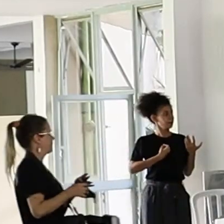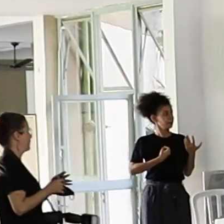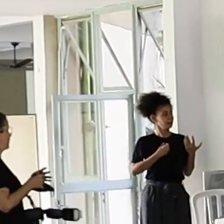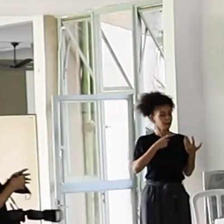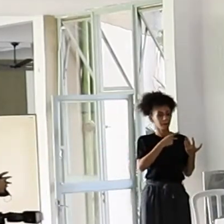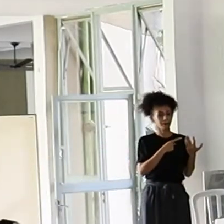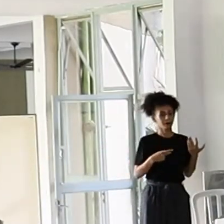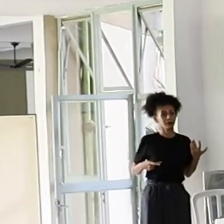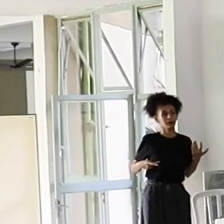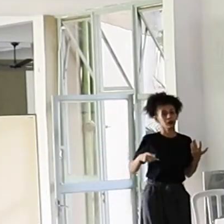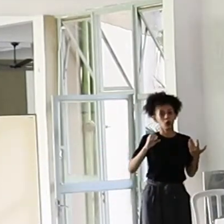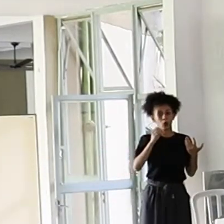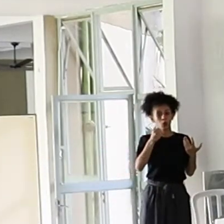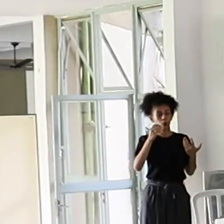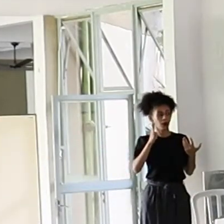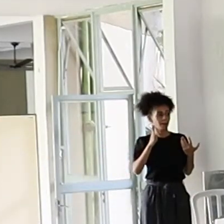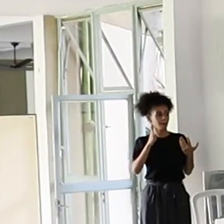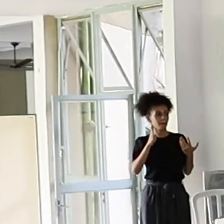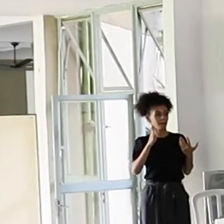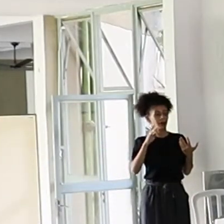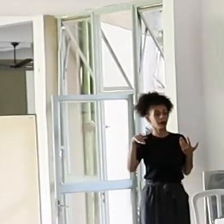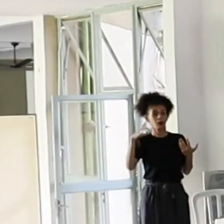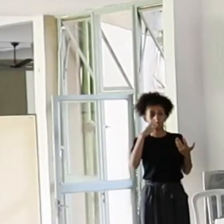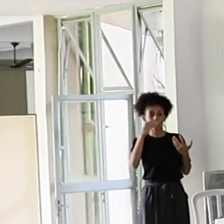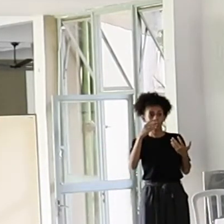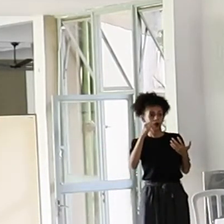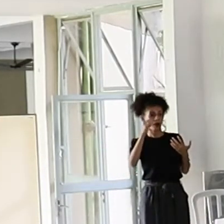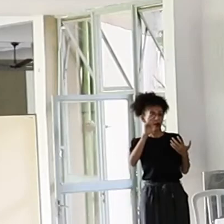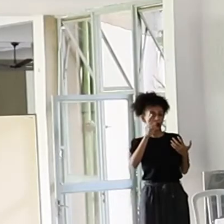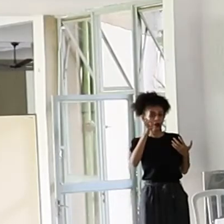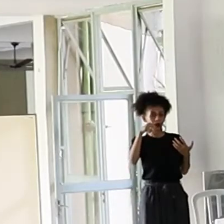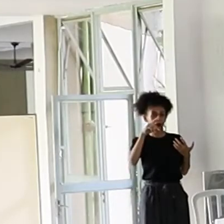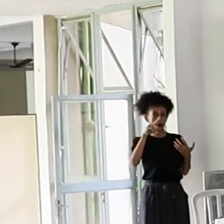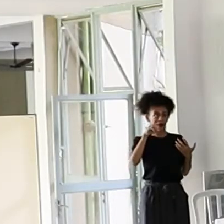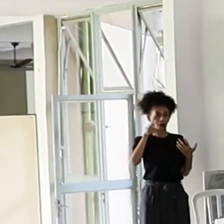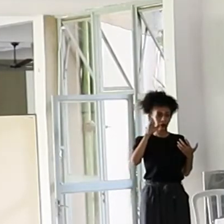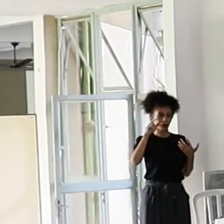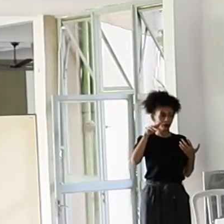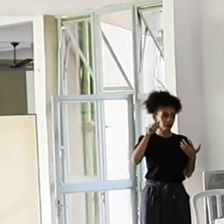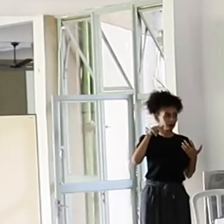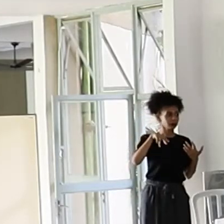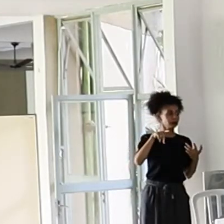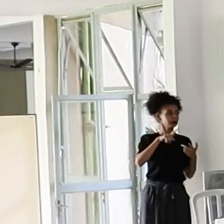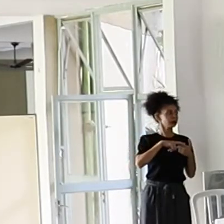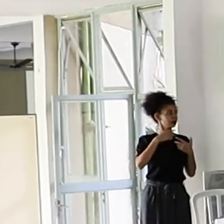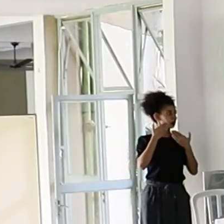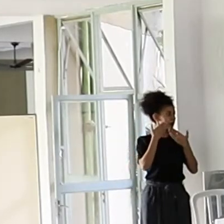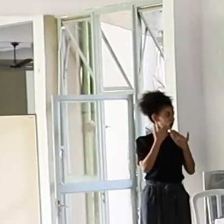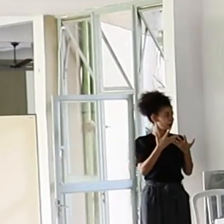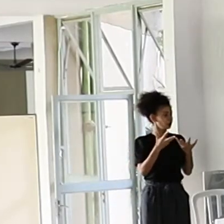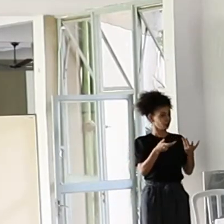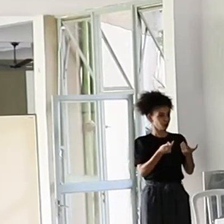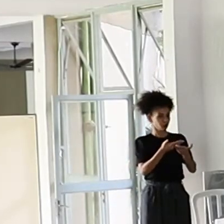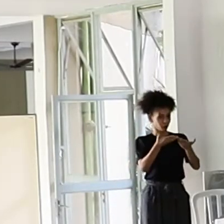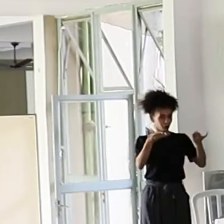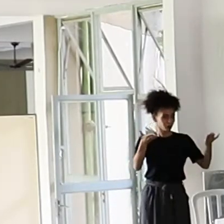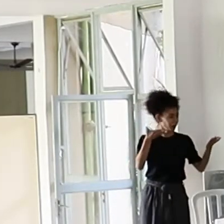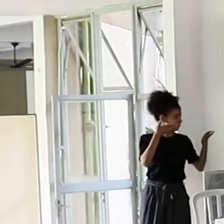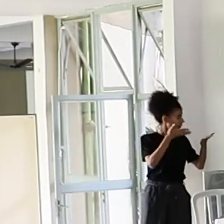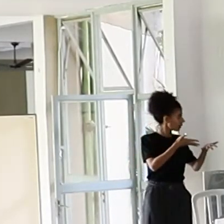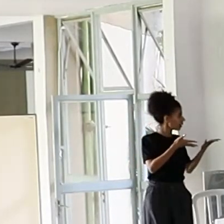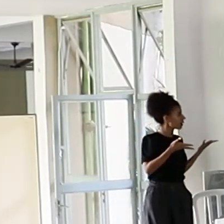e Gostaríamos ainda de registrar e agradecer a presença do presidente da OAB subseção Guará